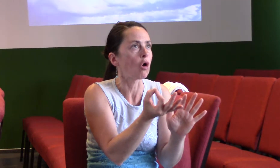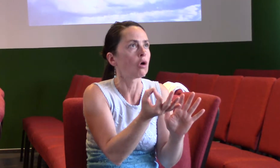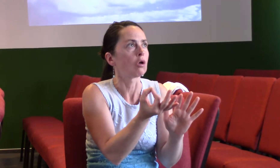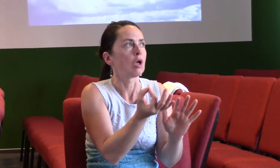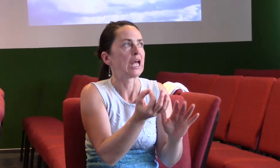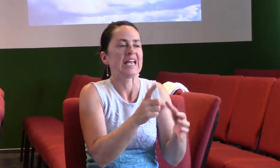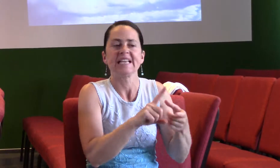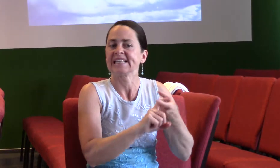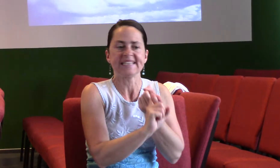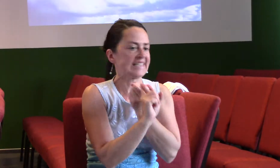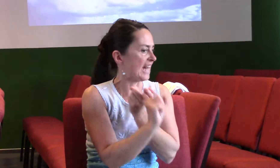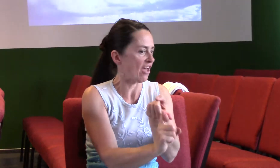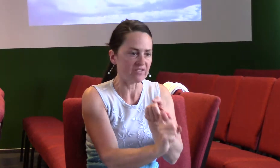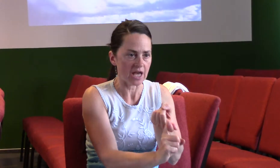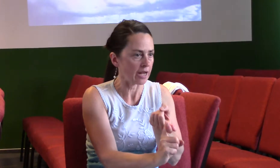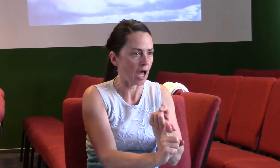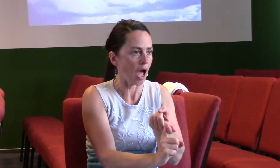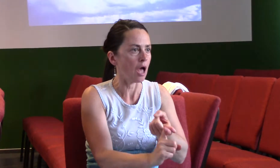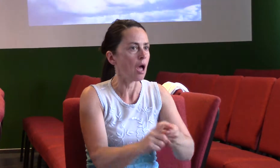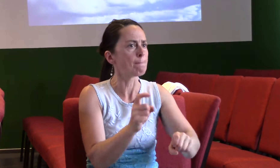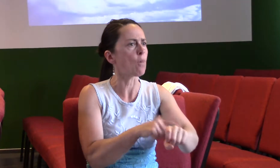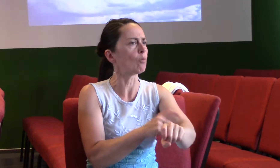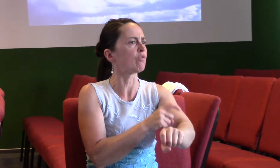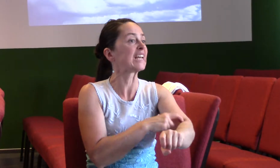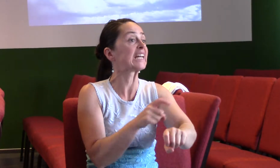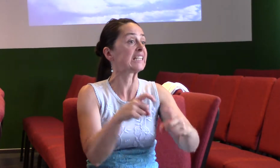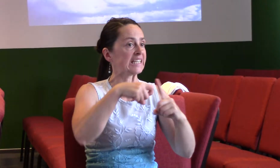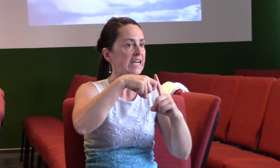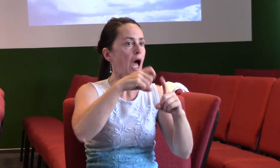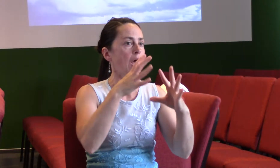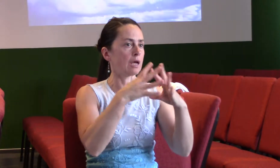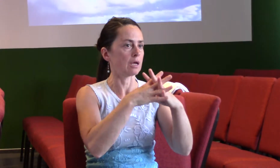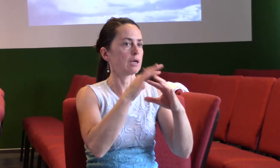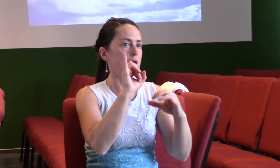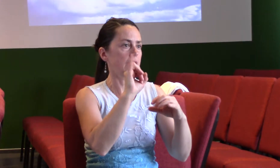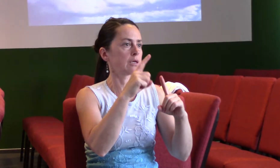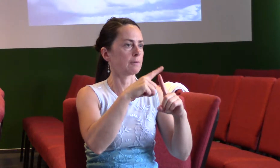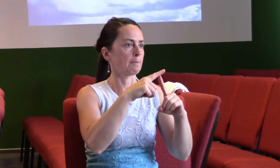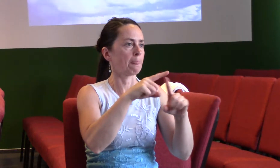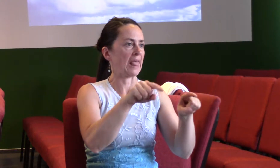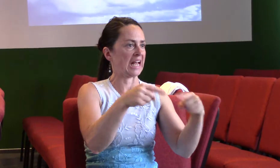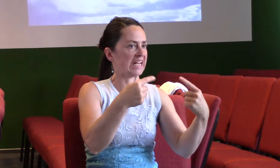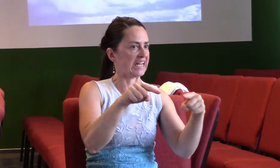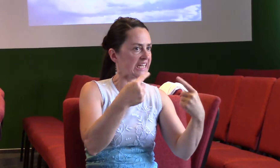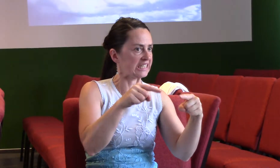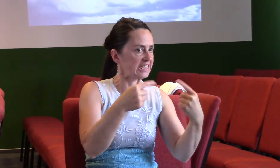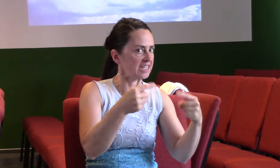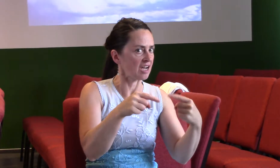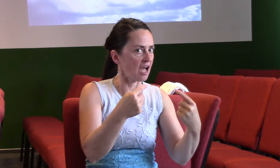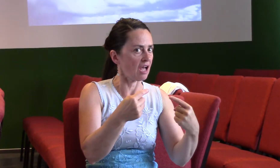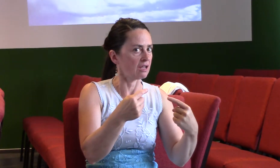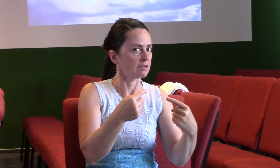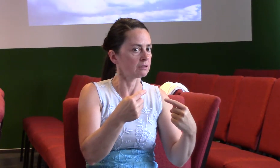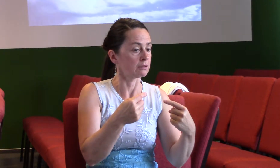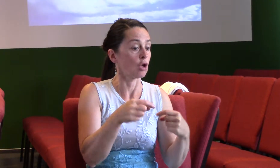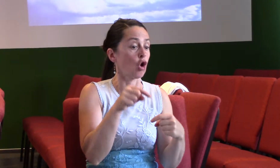podíváte, čím už zbor prošel, tak to jsou všechno věci, které jsme